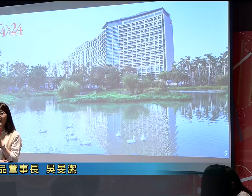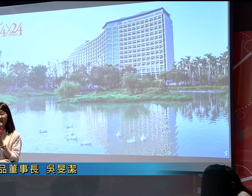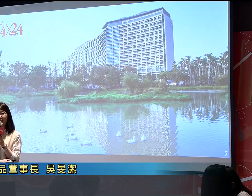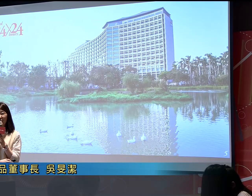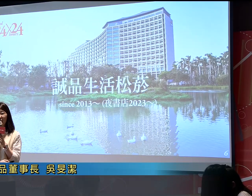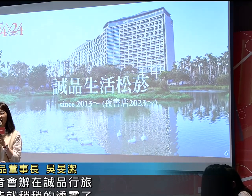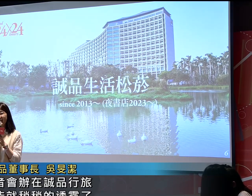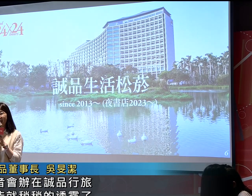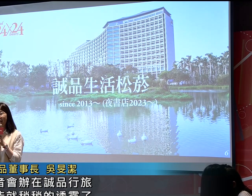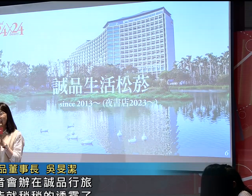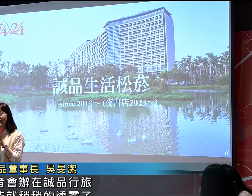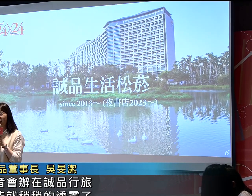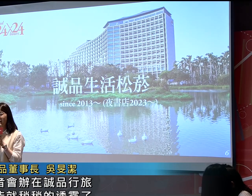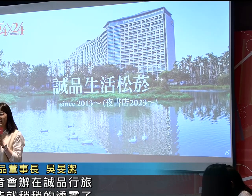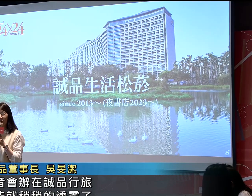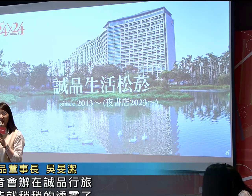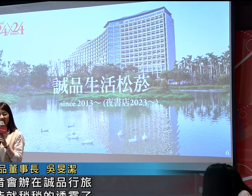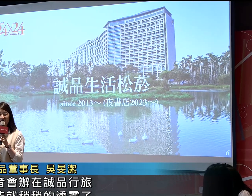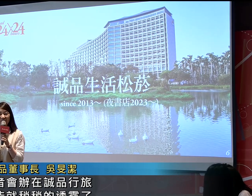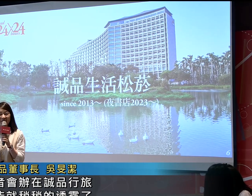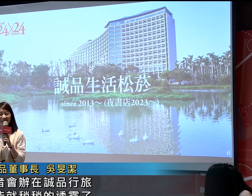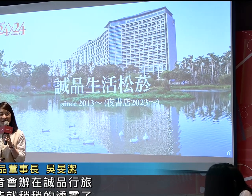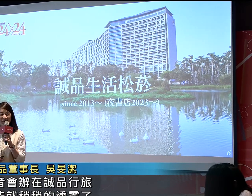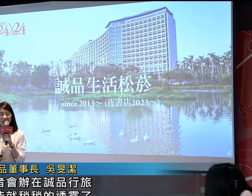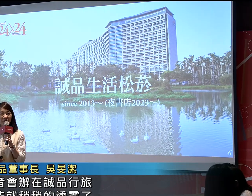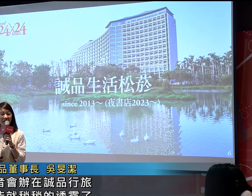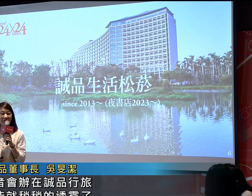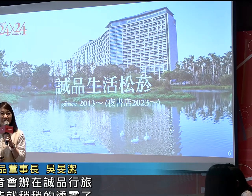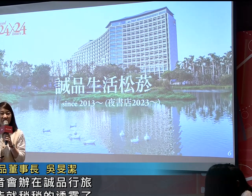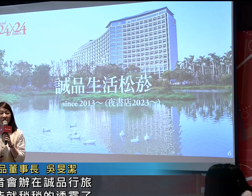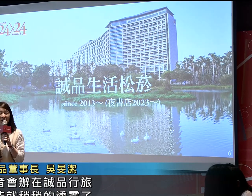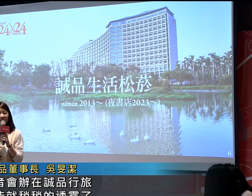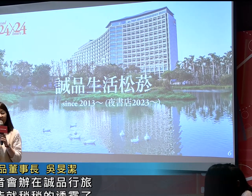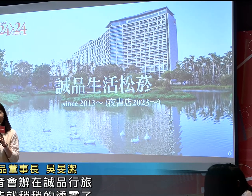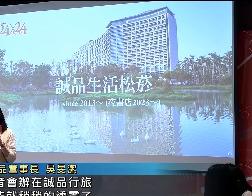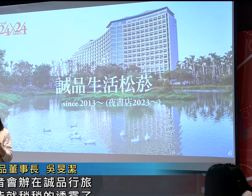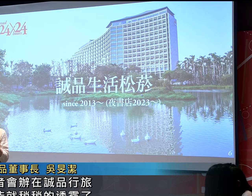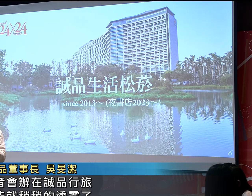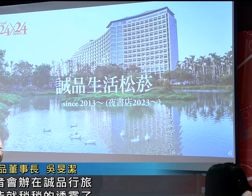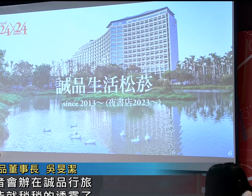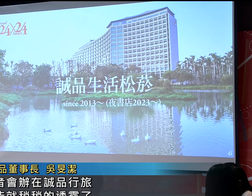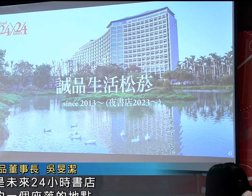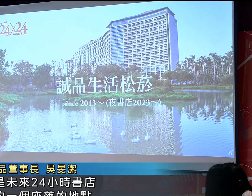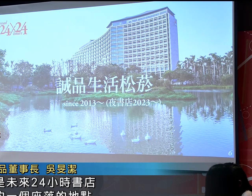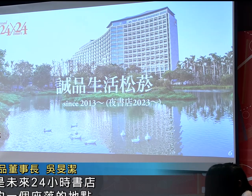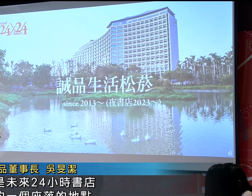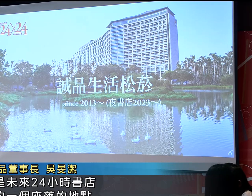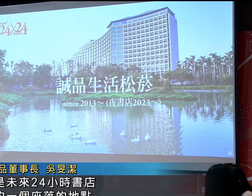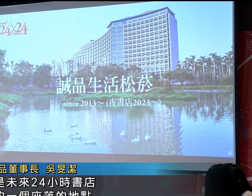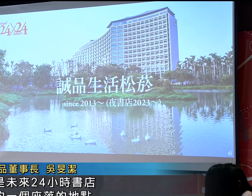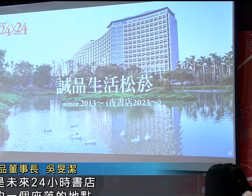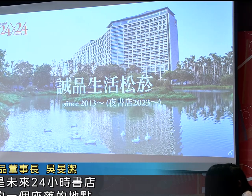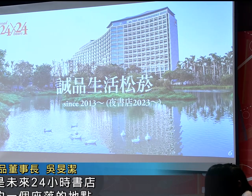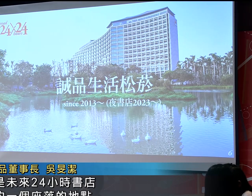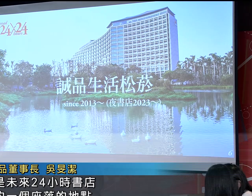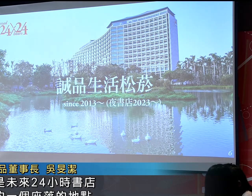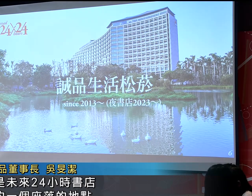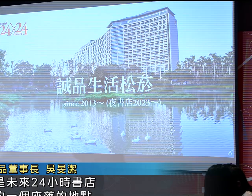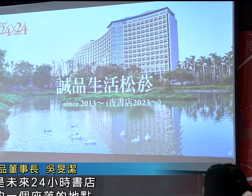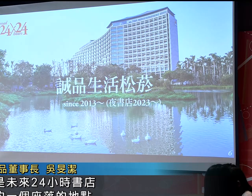记者会办在诚品行旅，可能就稍稍的透露了，就是未来24小时书